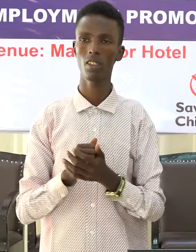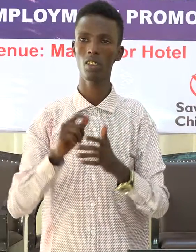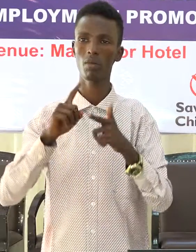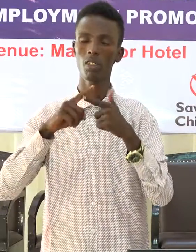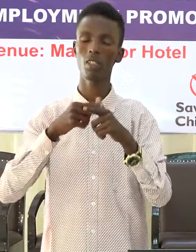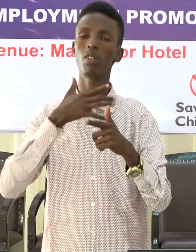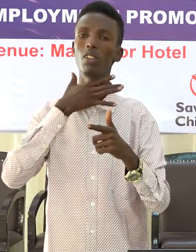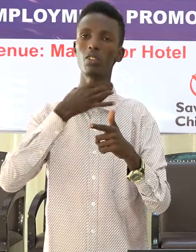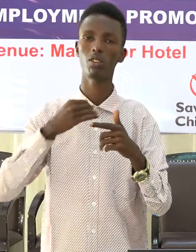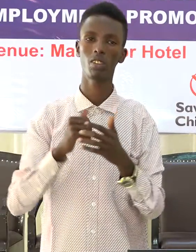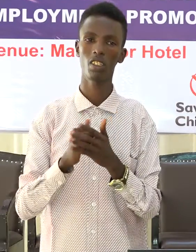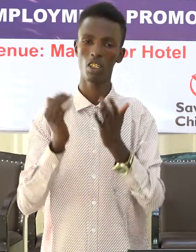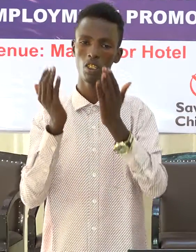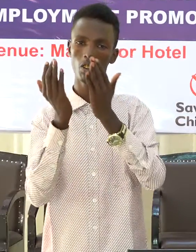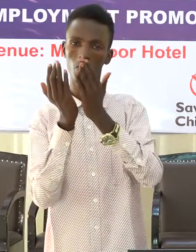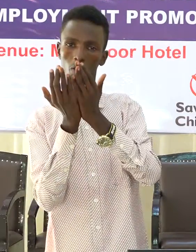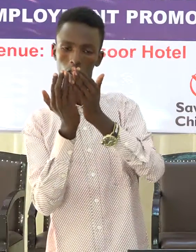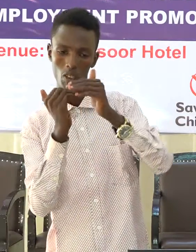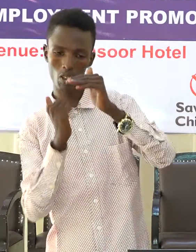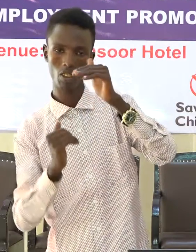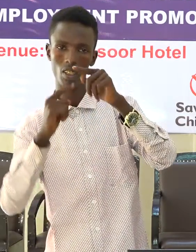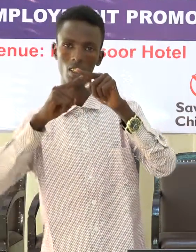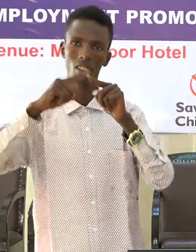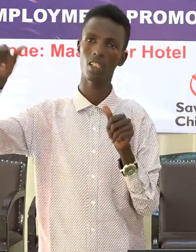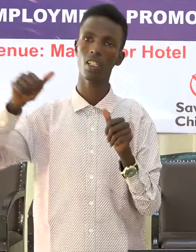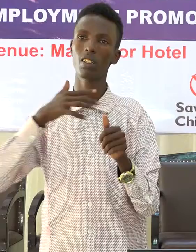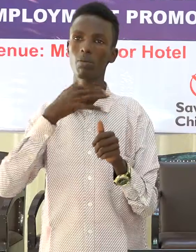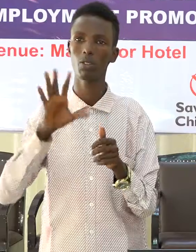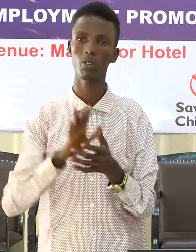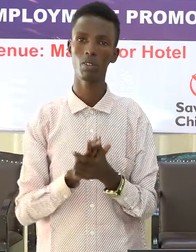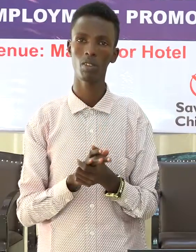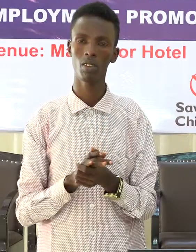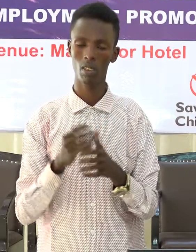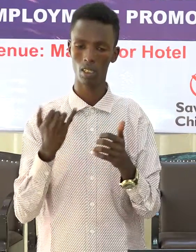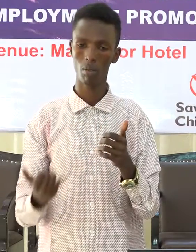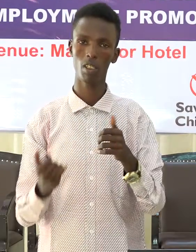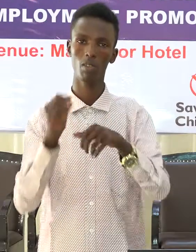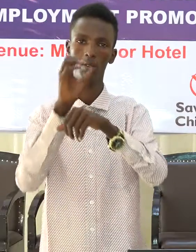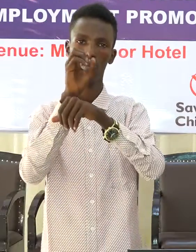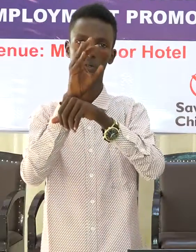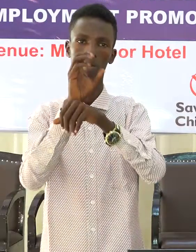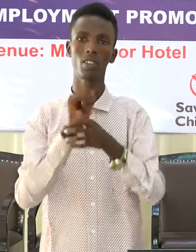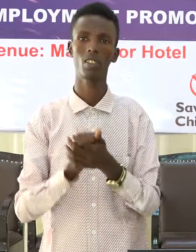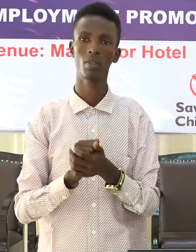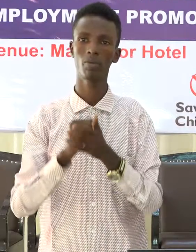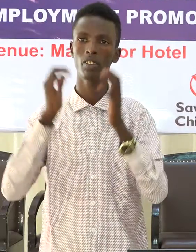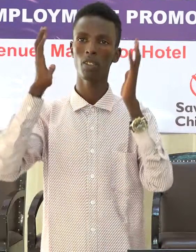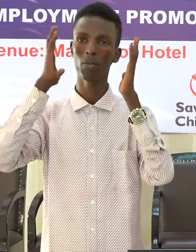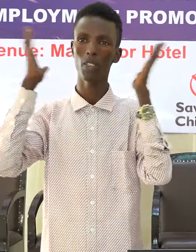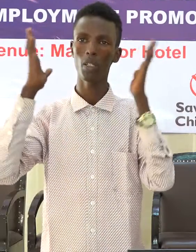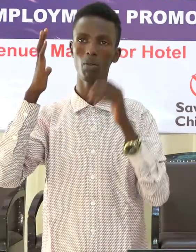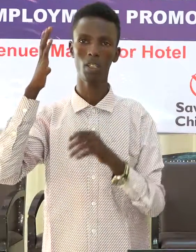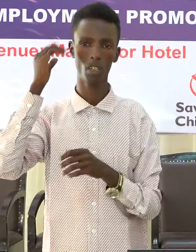sare isku xidhan dugsiyadeeda hoose hadda jirana la xoojiyo waxaan halkan baaq uga dirayaa madaxweynaha jamhuuriyadda